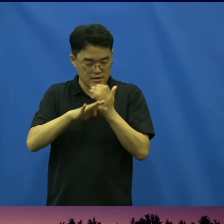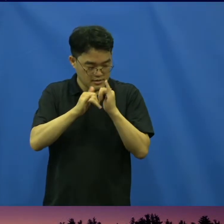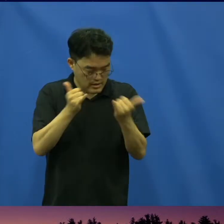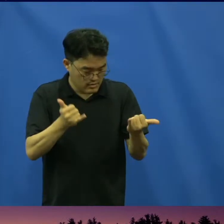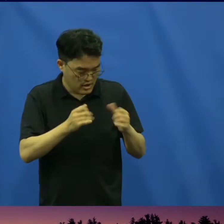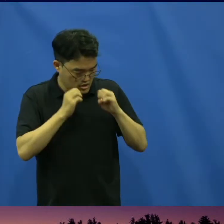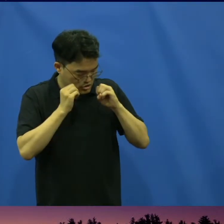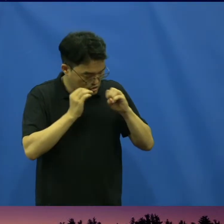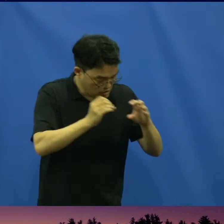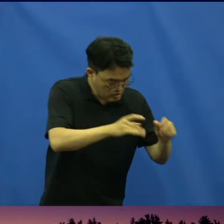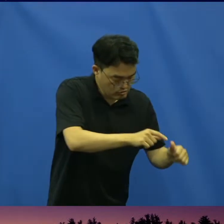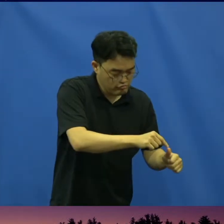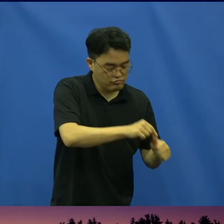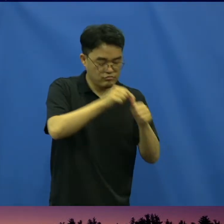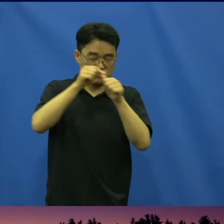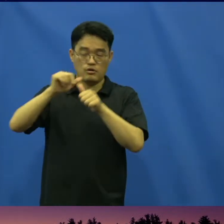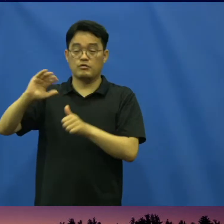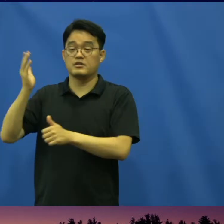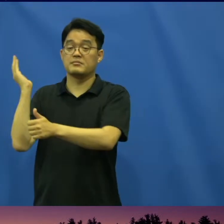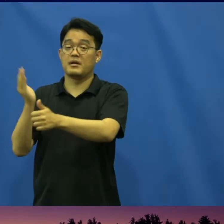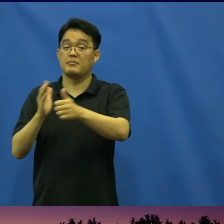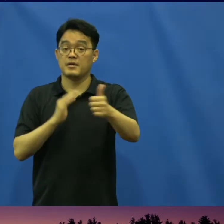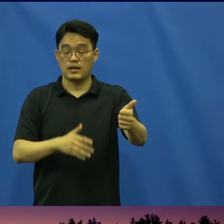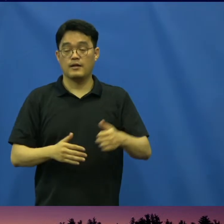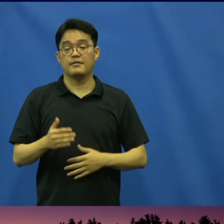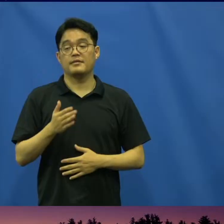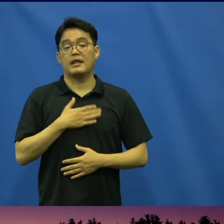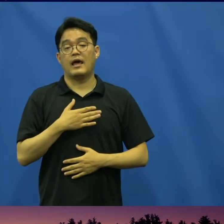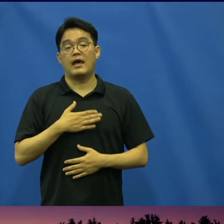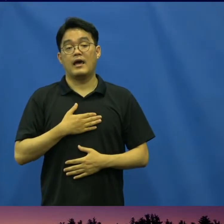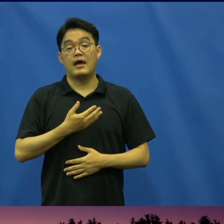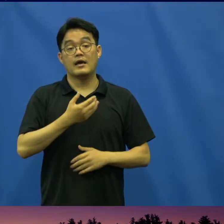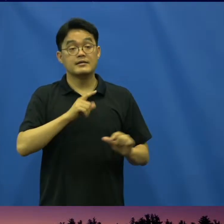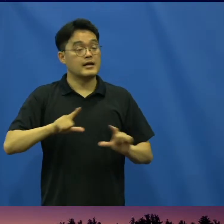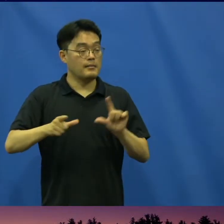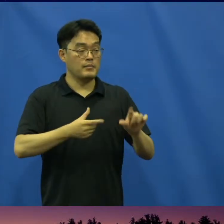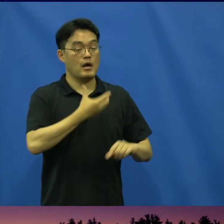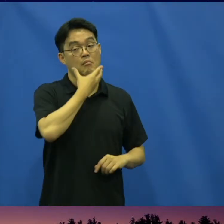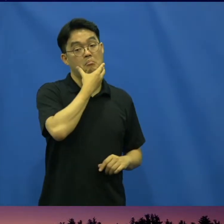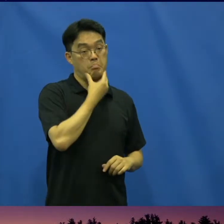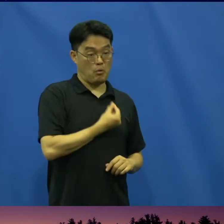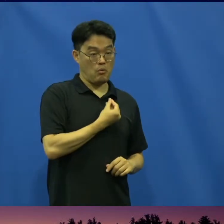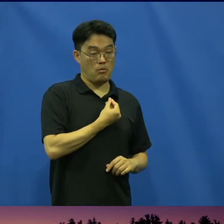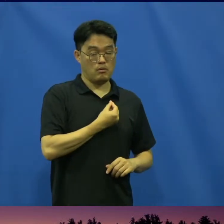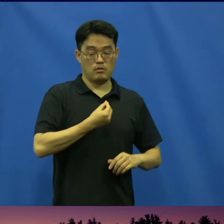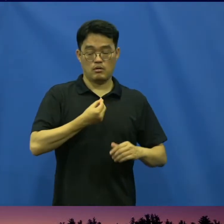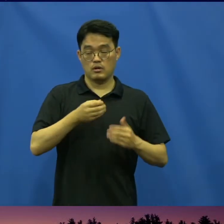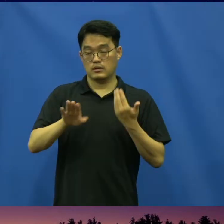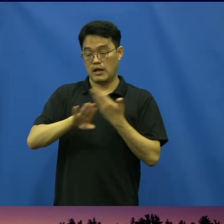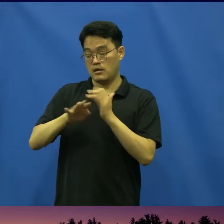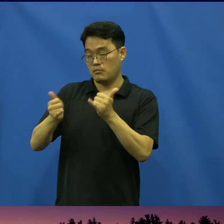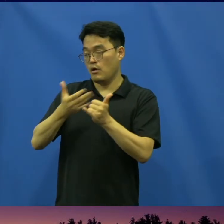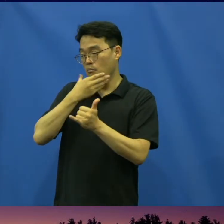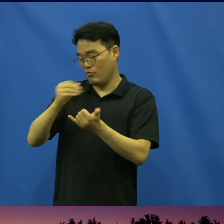나의 삶을 복되게 할 뿐만 아니라 다른 사람들의 삶을 복되게 하는 일에